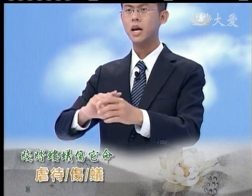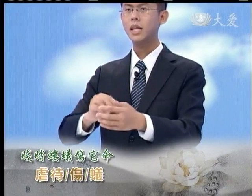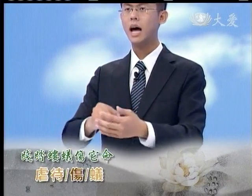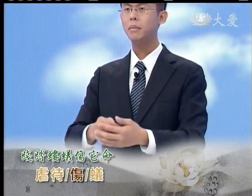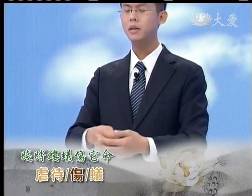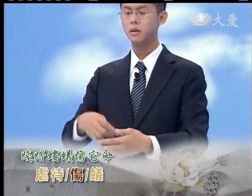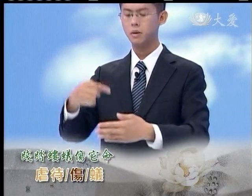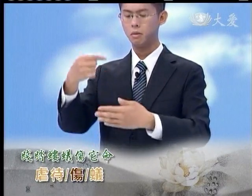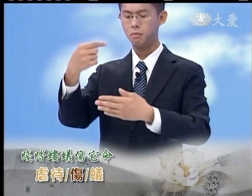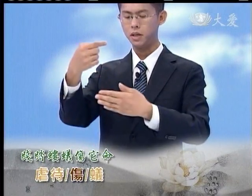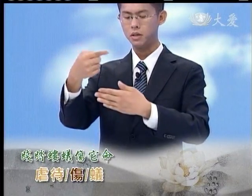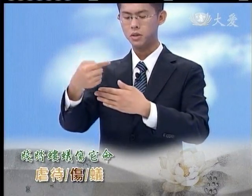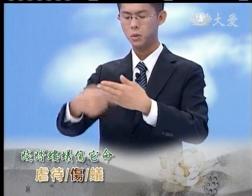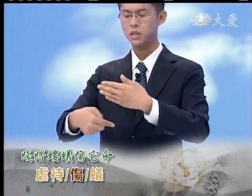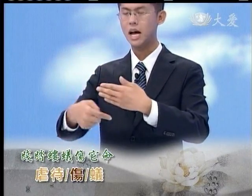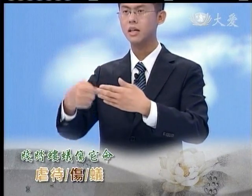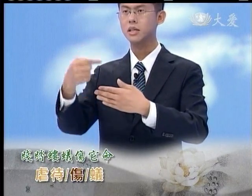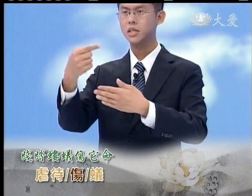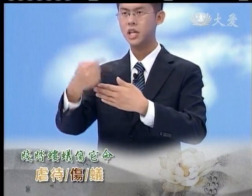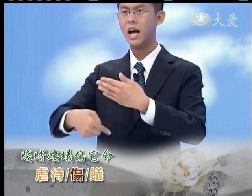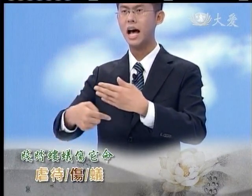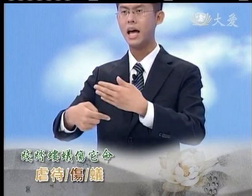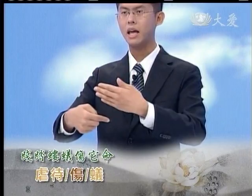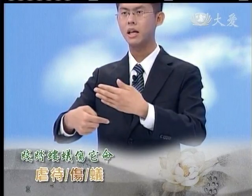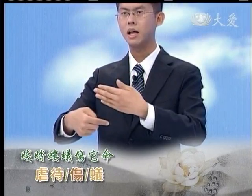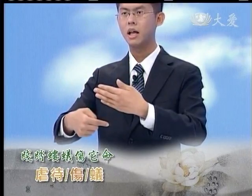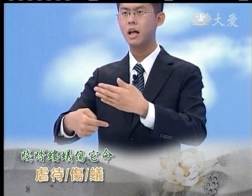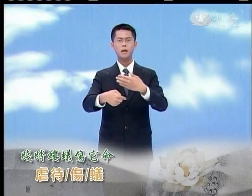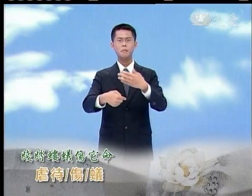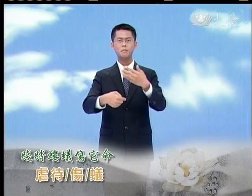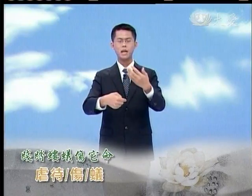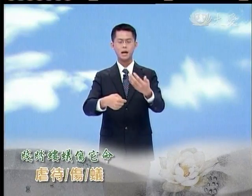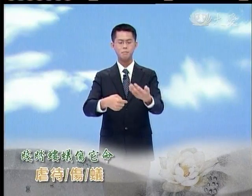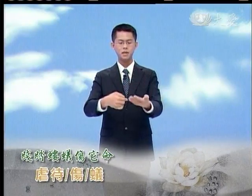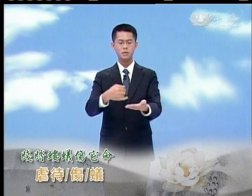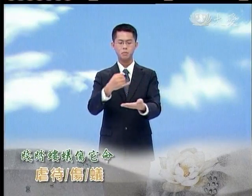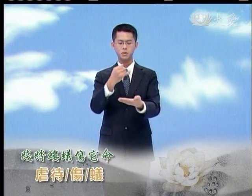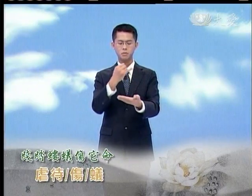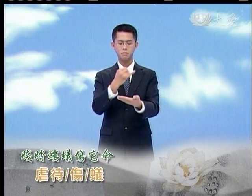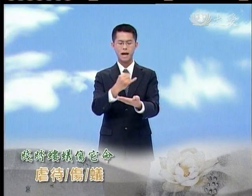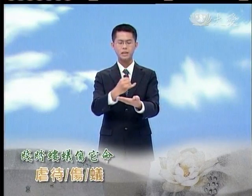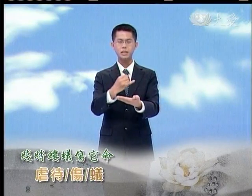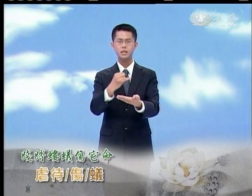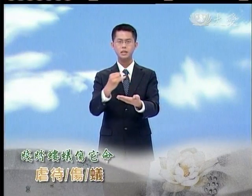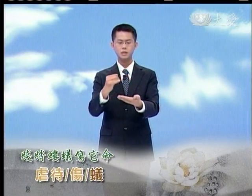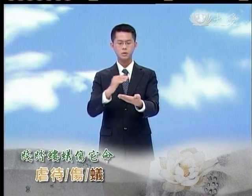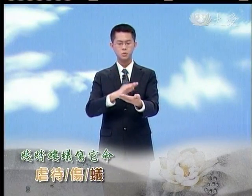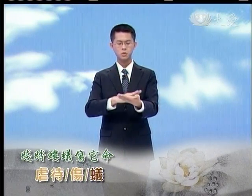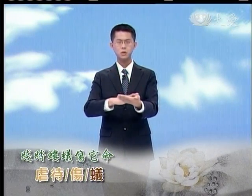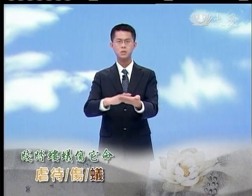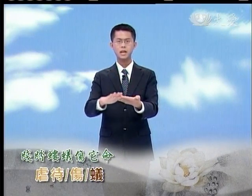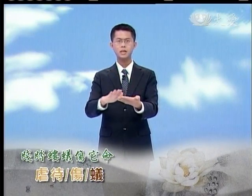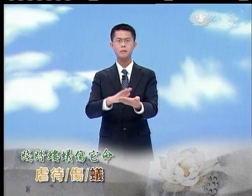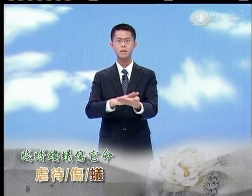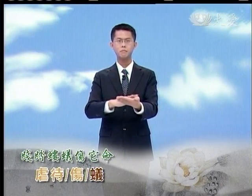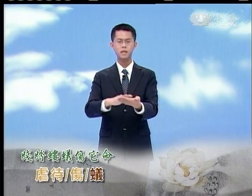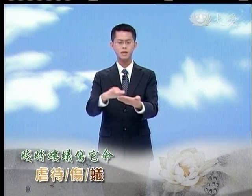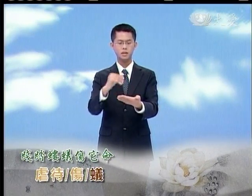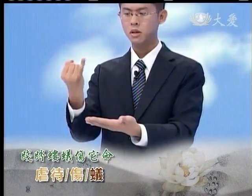伤他命，我们比受伤伤害他命。我们用蚂蚁，左手像一个平面，